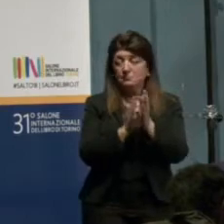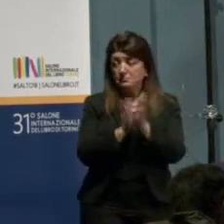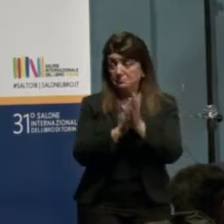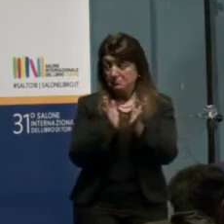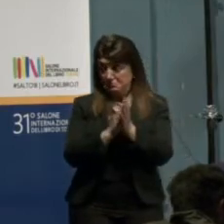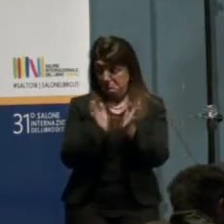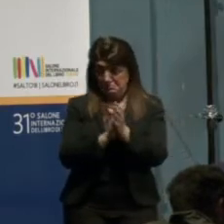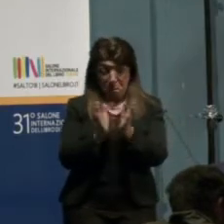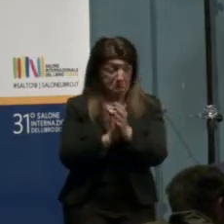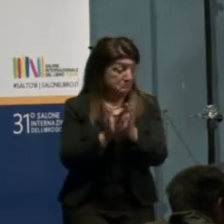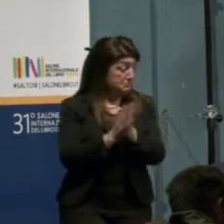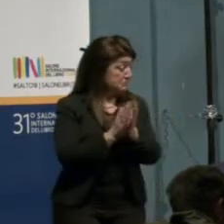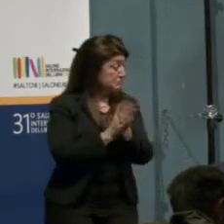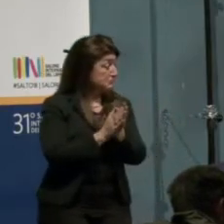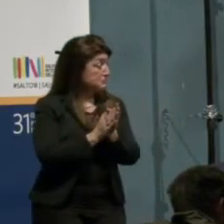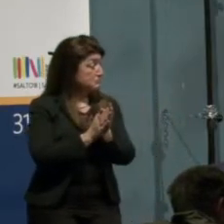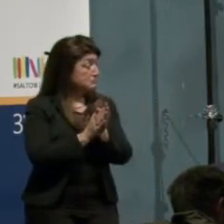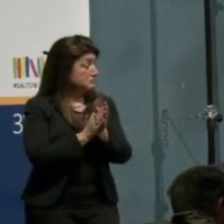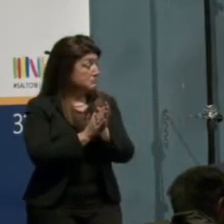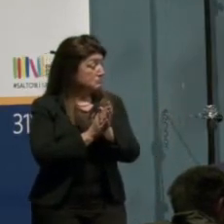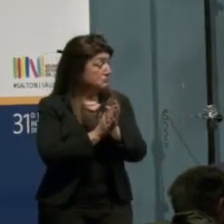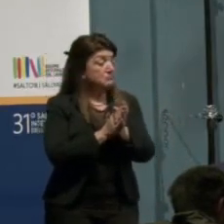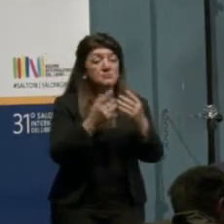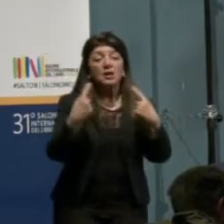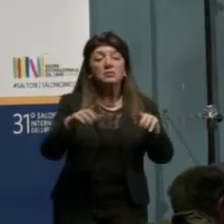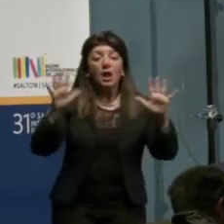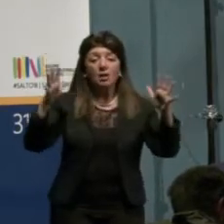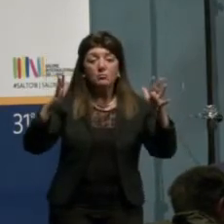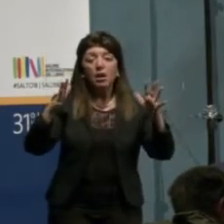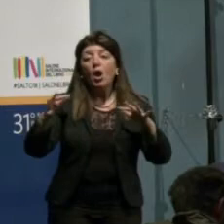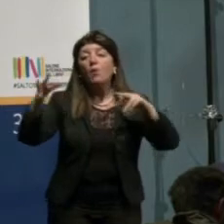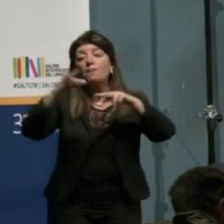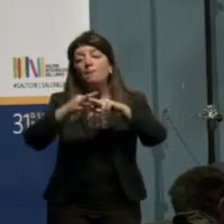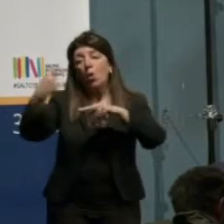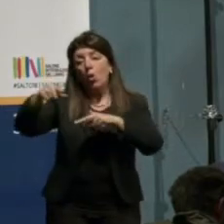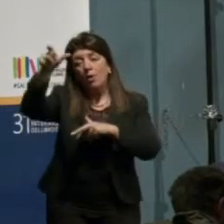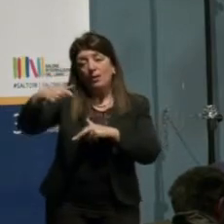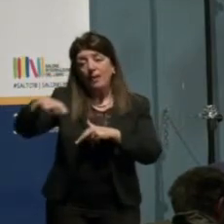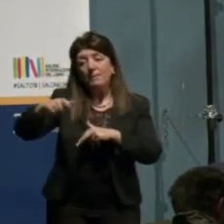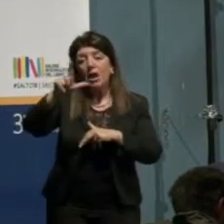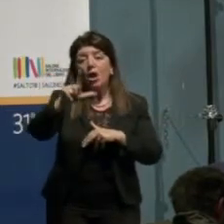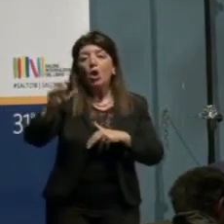questo questo applauso e va alla moglie di di lost thing